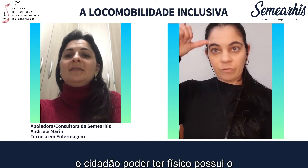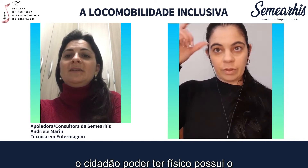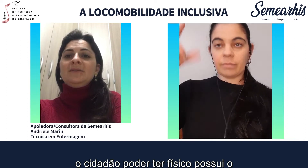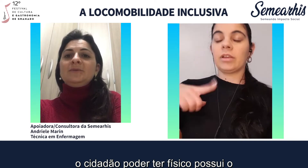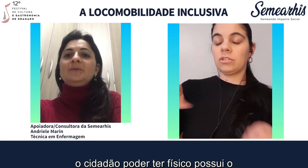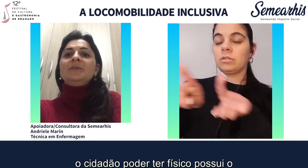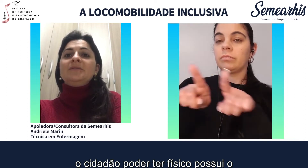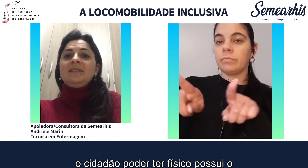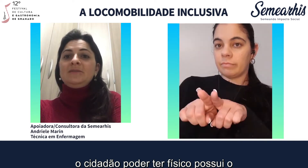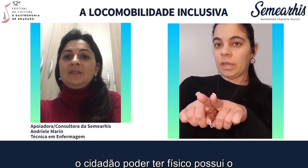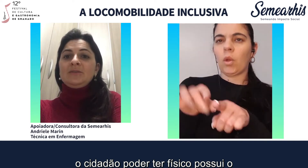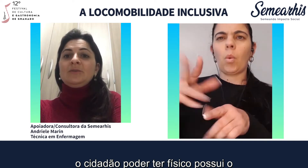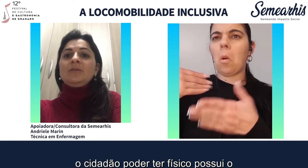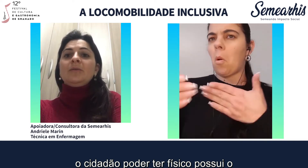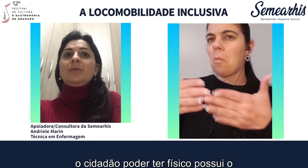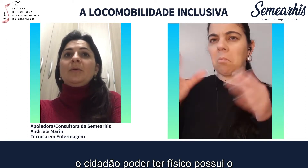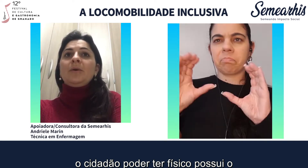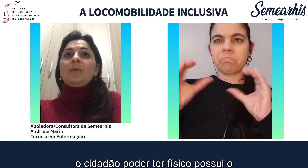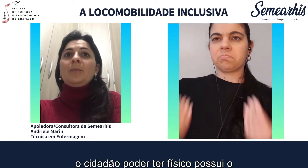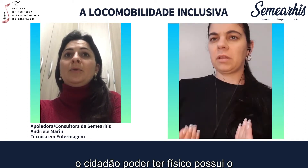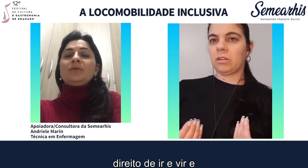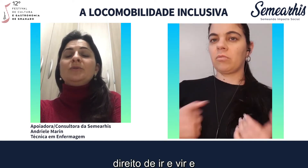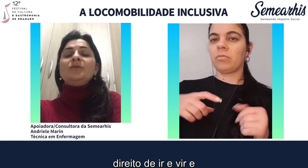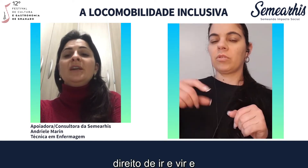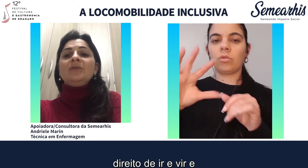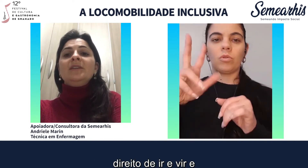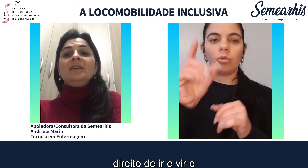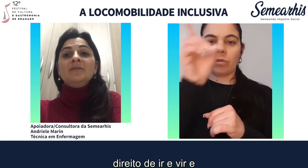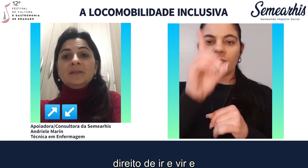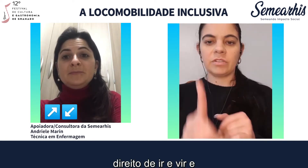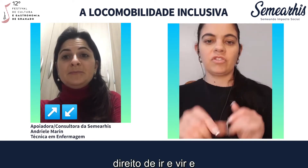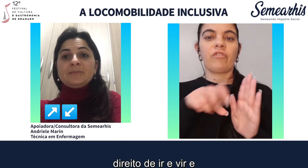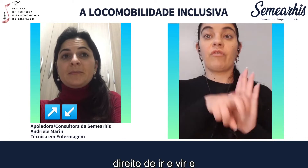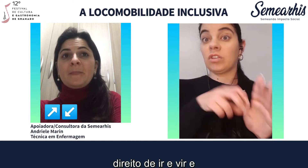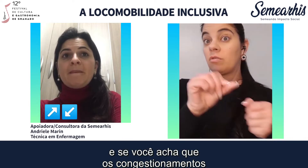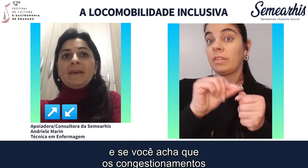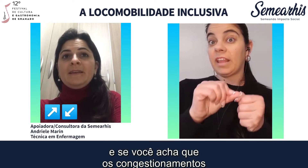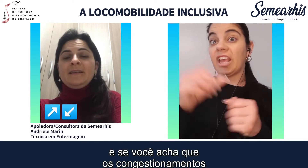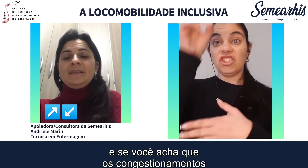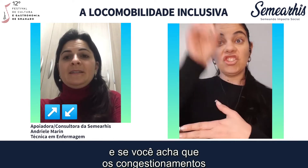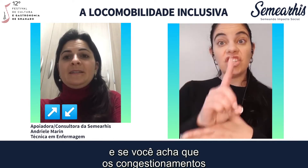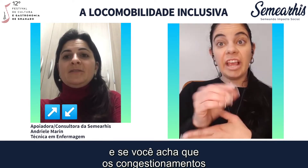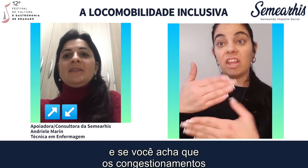qualquer cidadão, o deficiente físico possui o direito de ir e vir. Se você